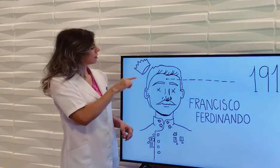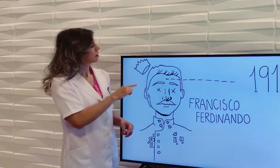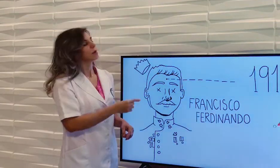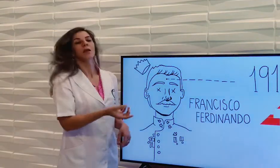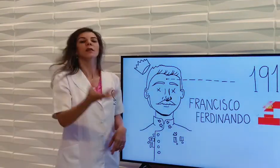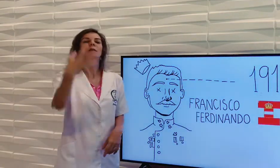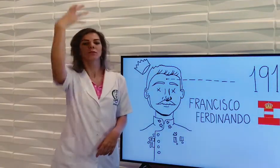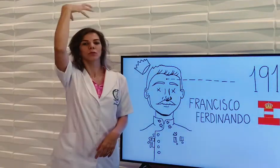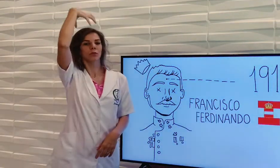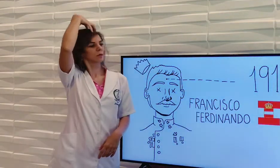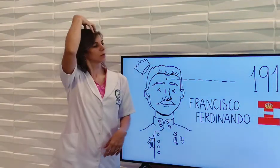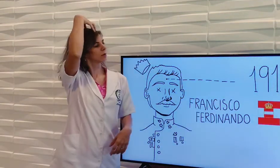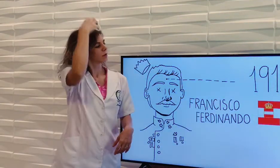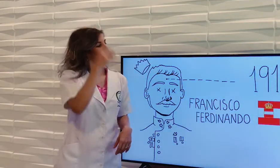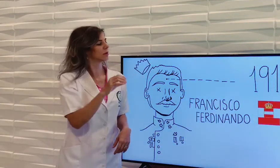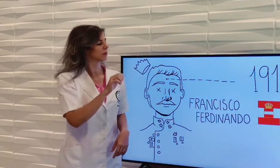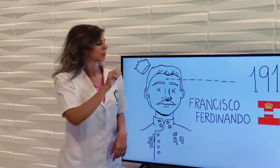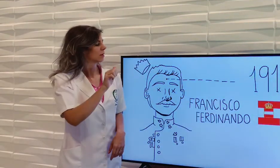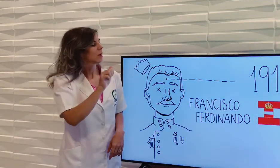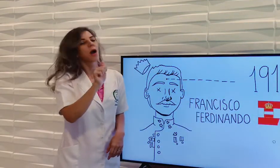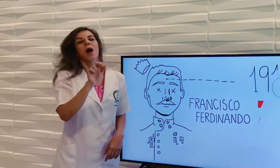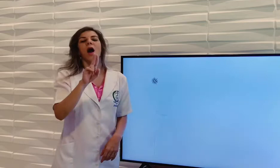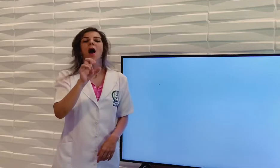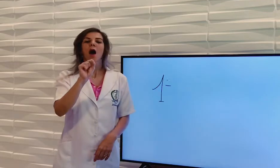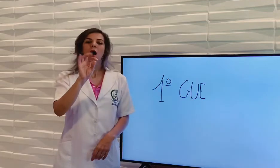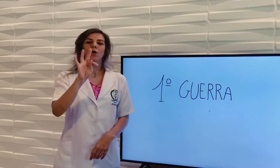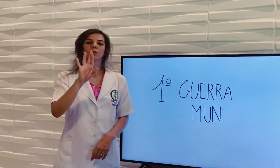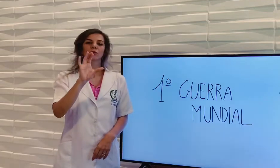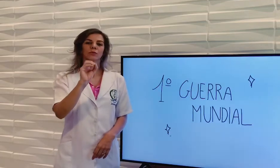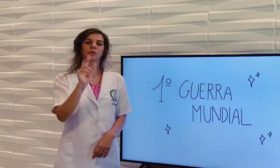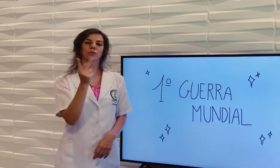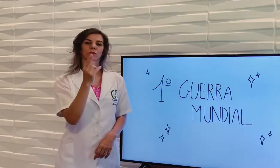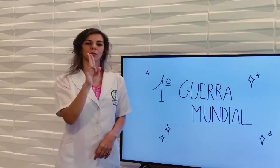Austro-Húngaro. Esse foi o grande estopim da Primeira Guerra Mundial.